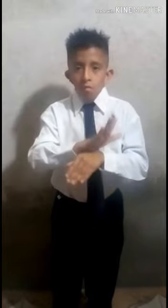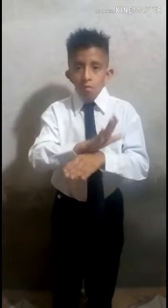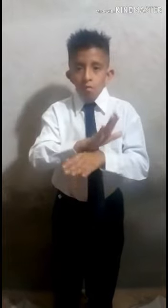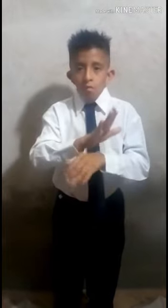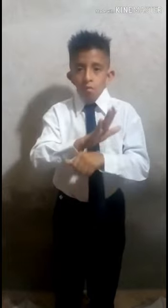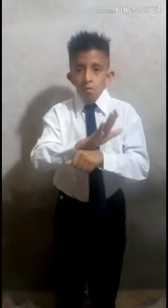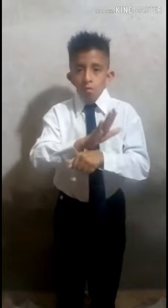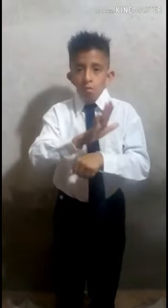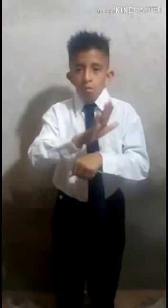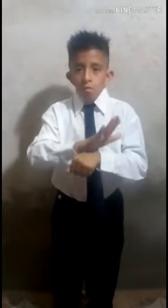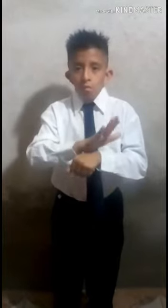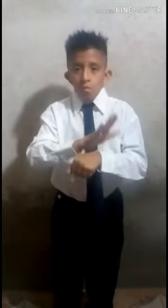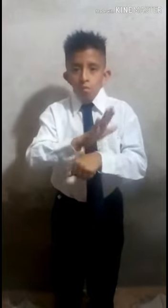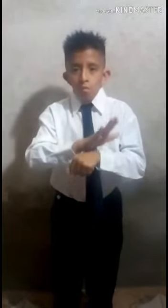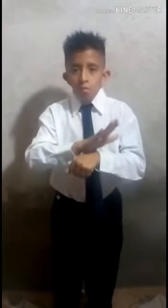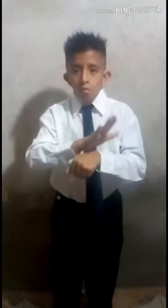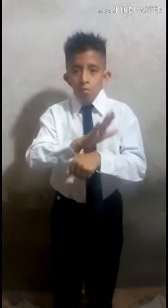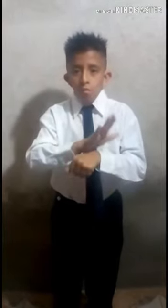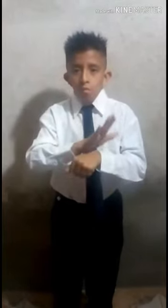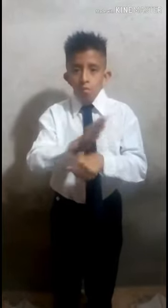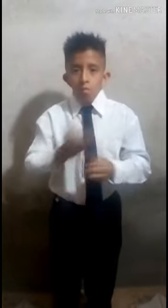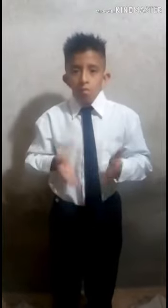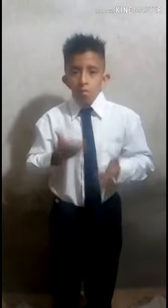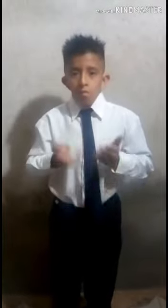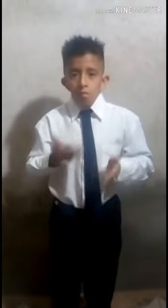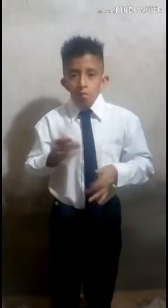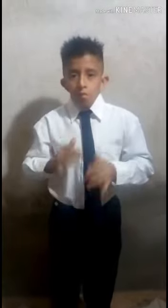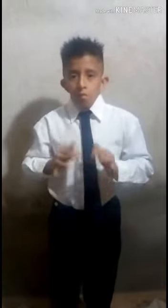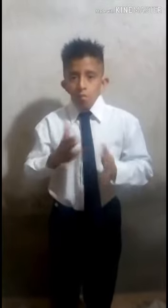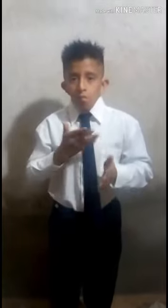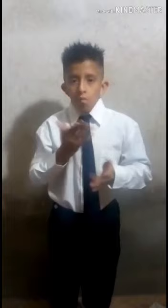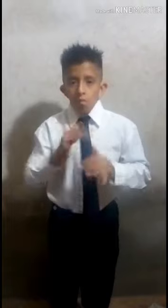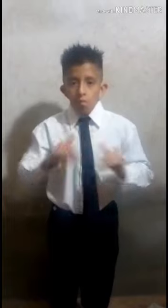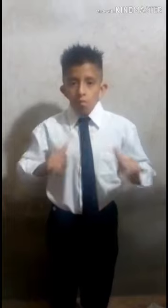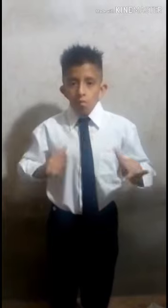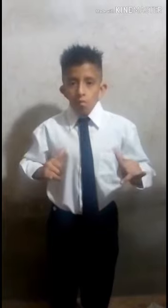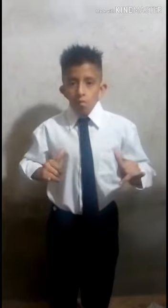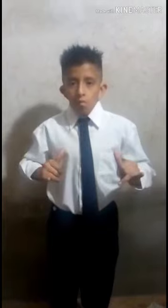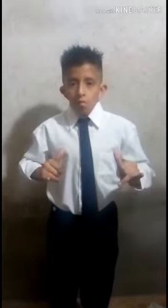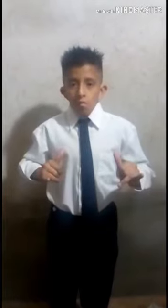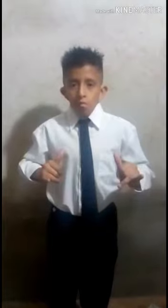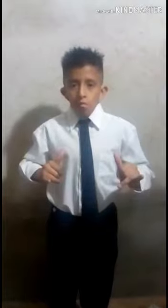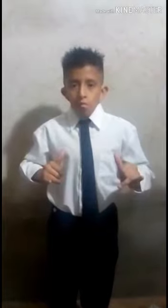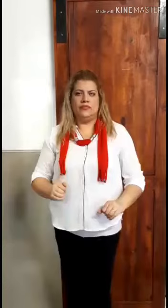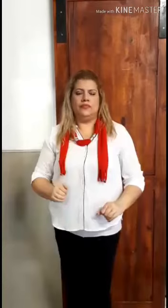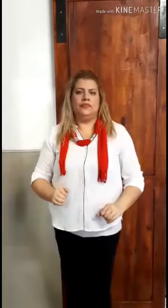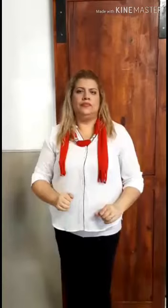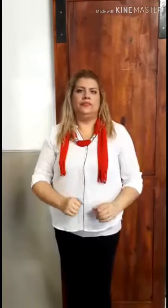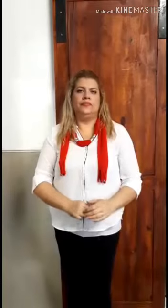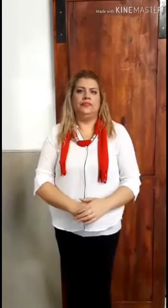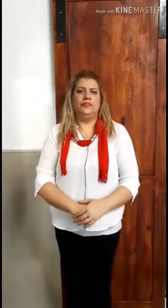su consigna la justicia, amor y paz.